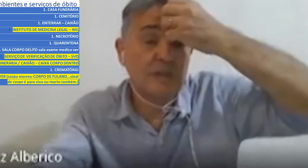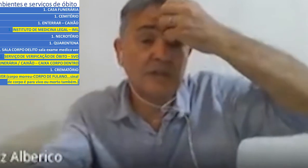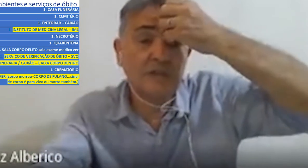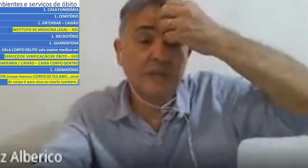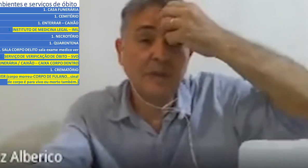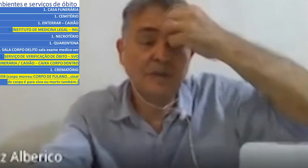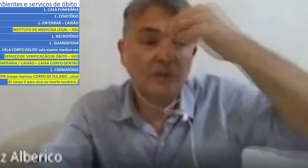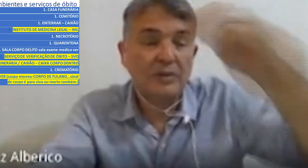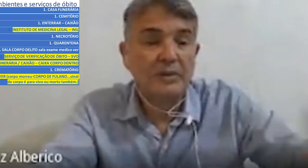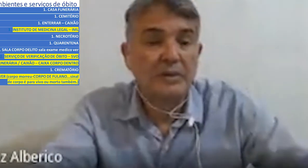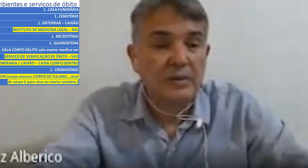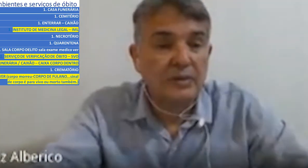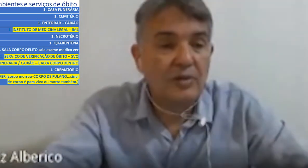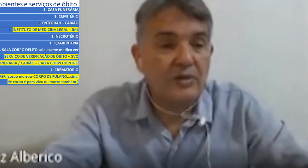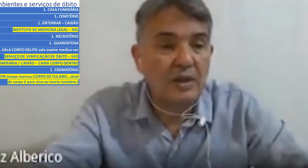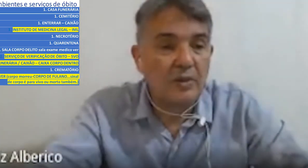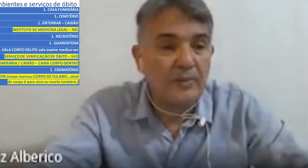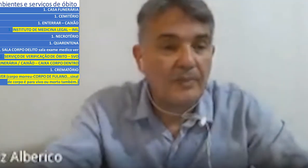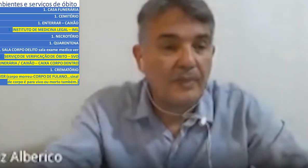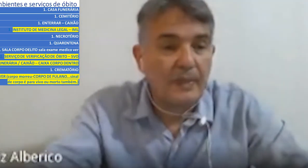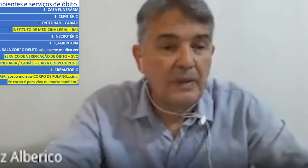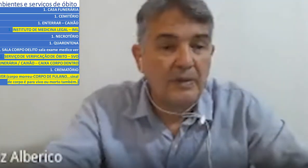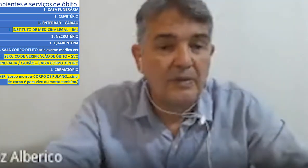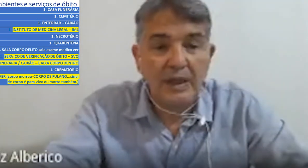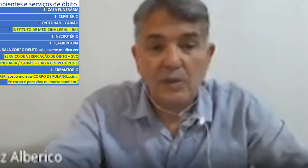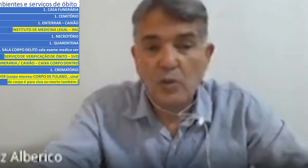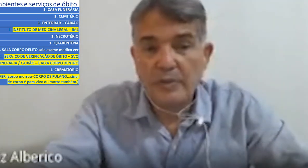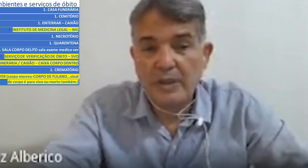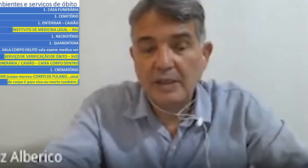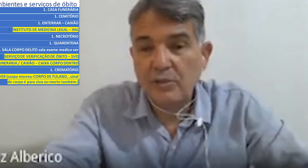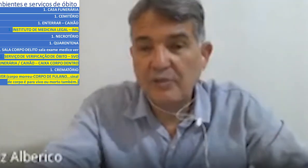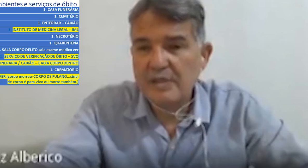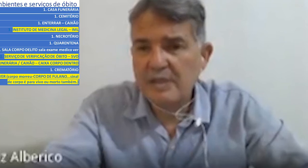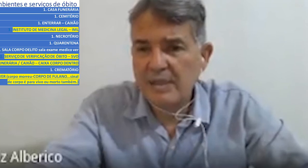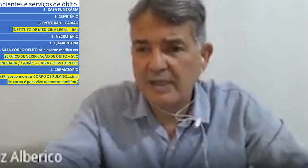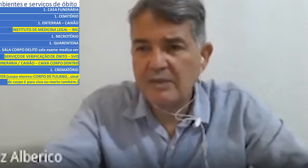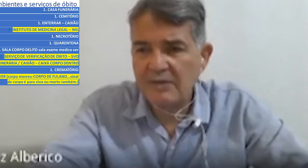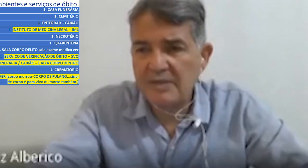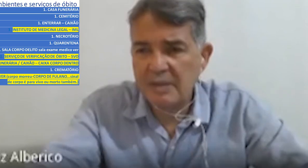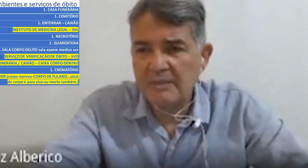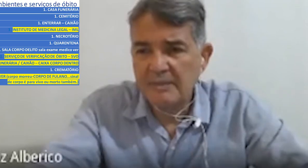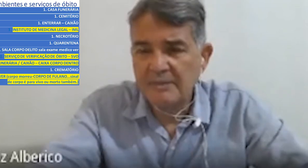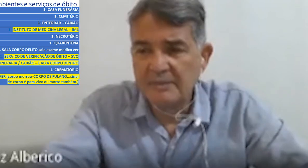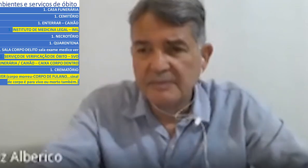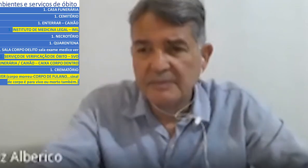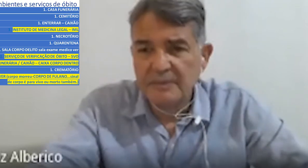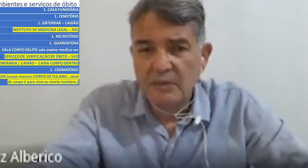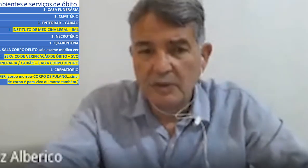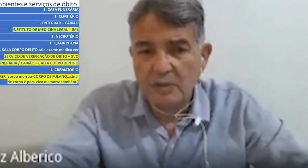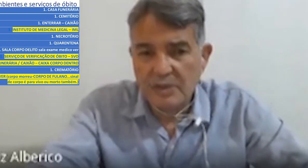seu isolamento social. Sala de corpo de delito vai ser a sala que vai fazer os